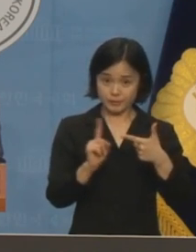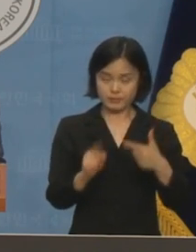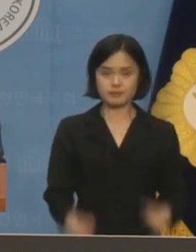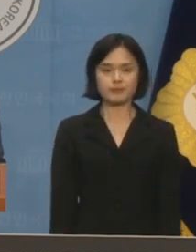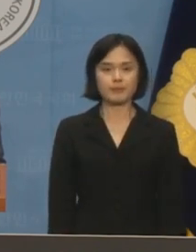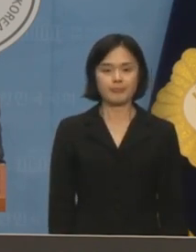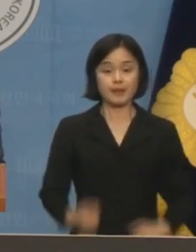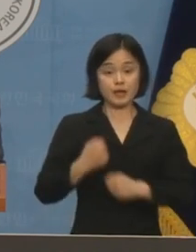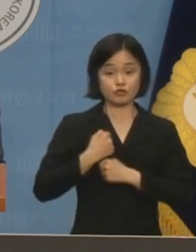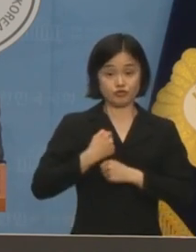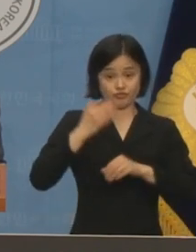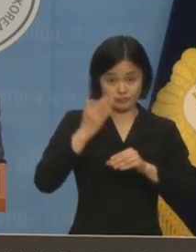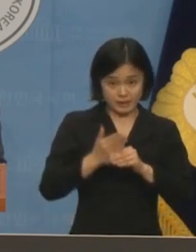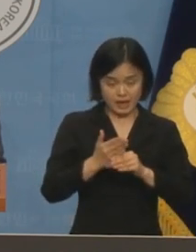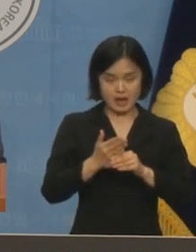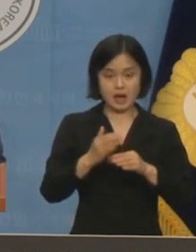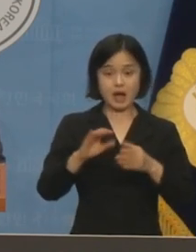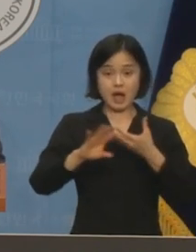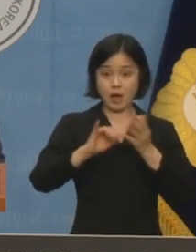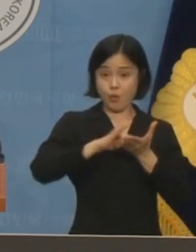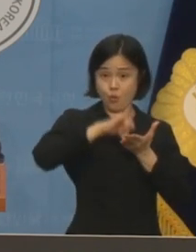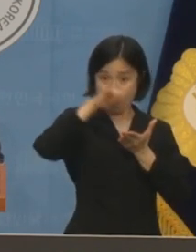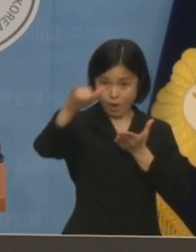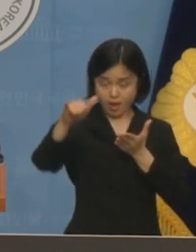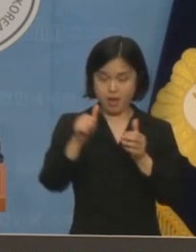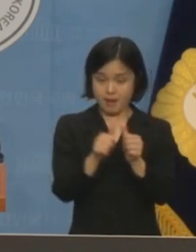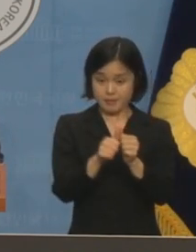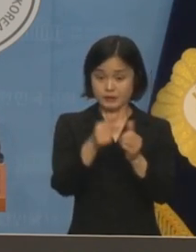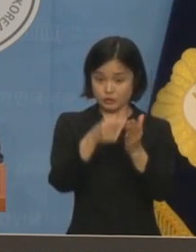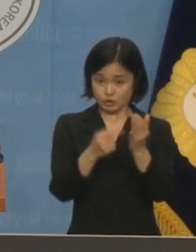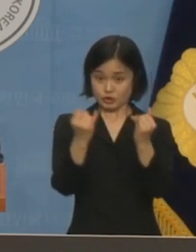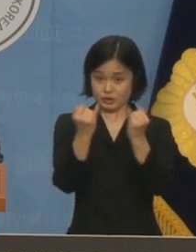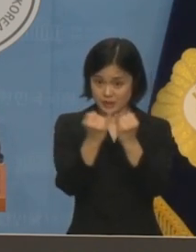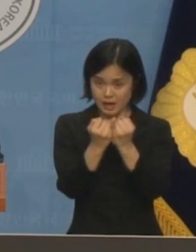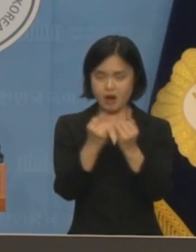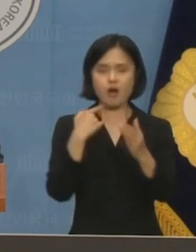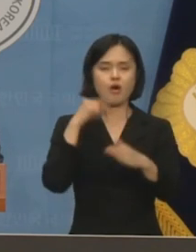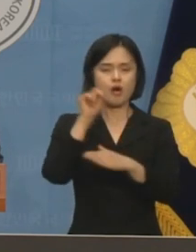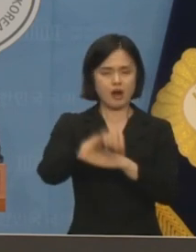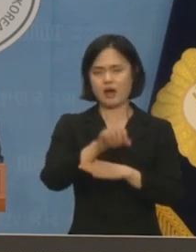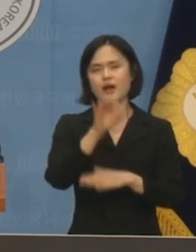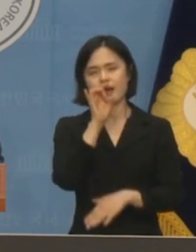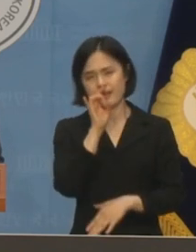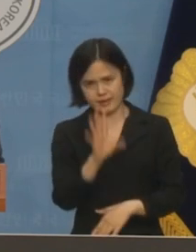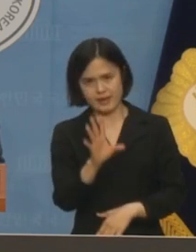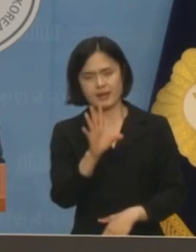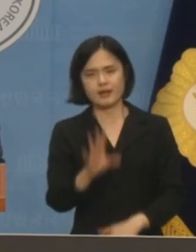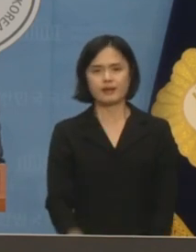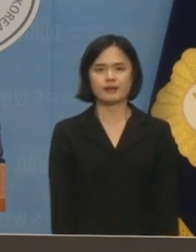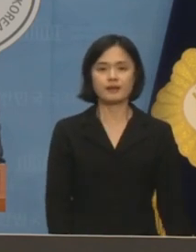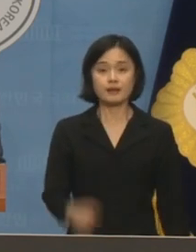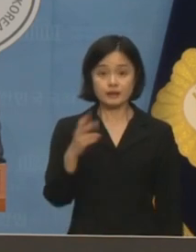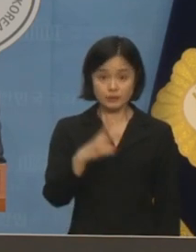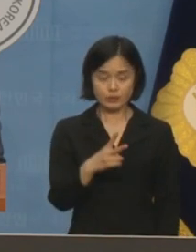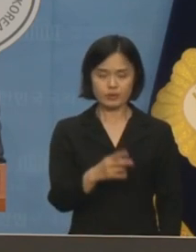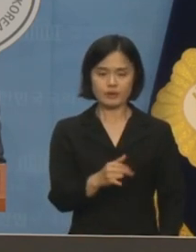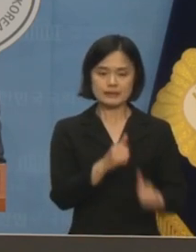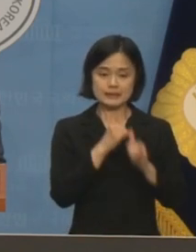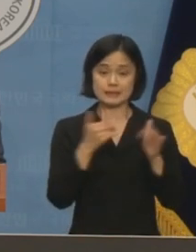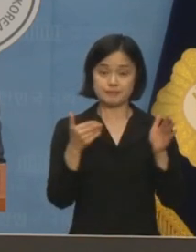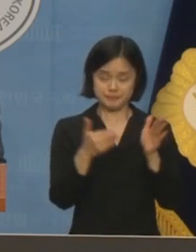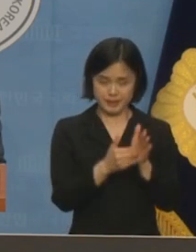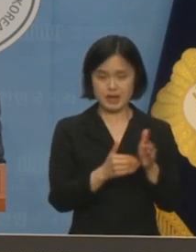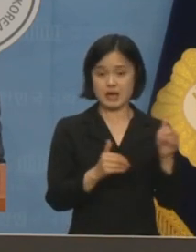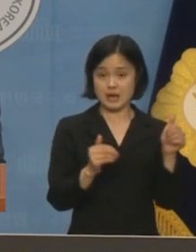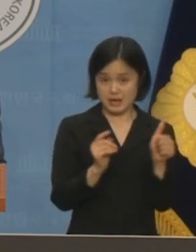결코 용인해서는 안 되며 강제 전역 후 자살한 트랜스젠더에게 순직과